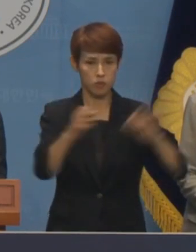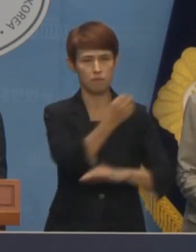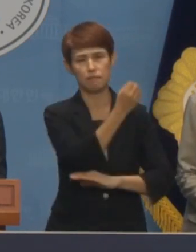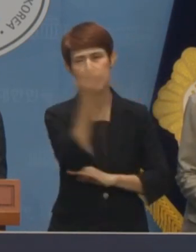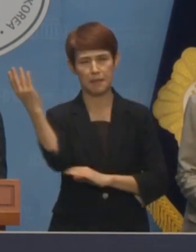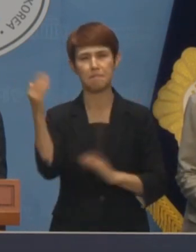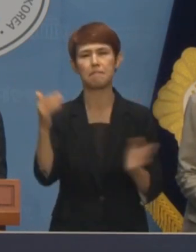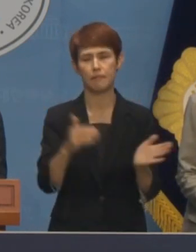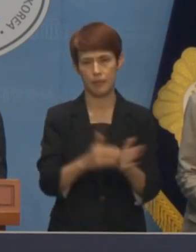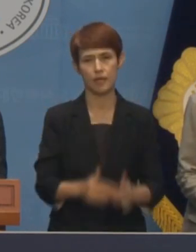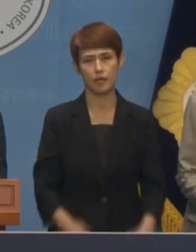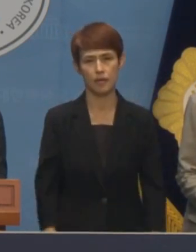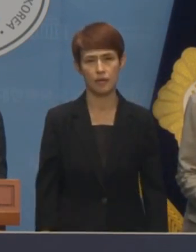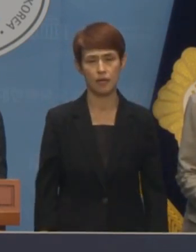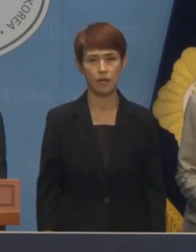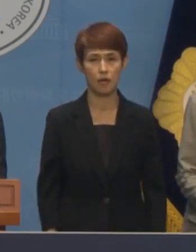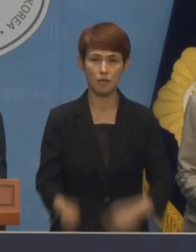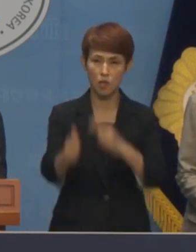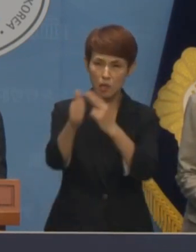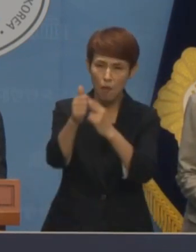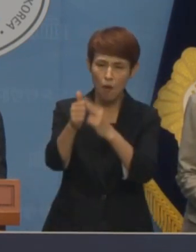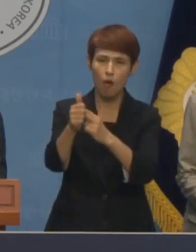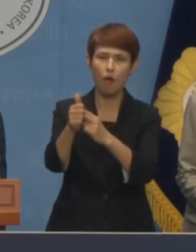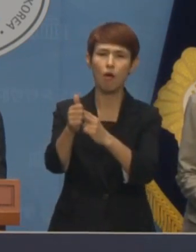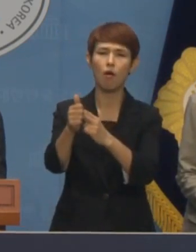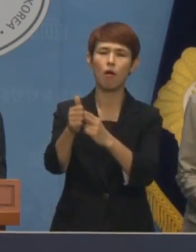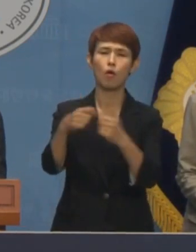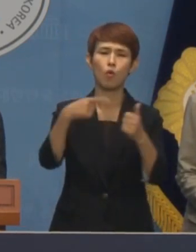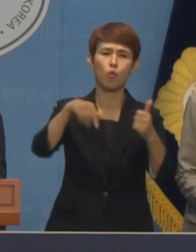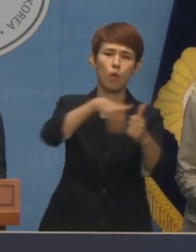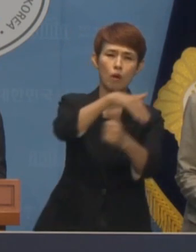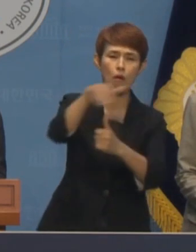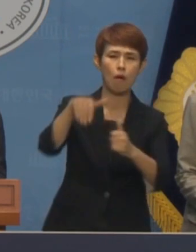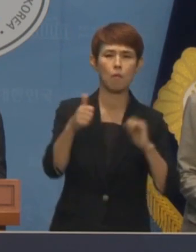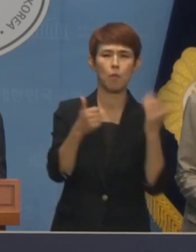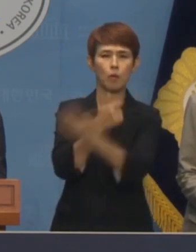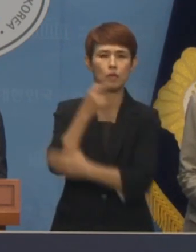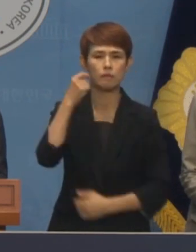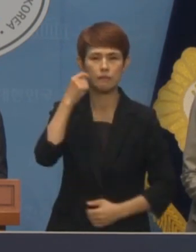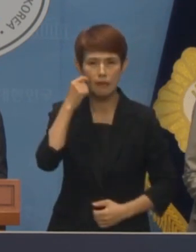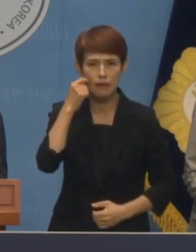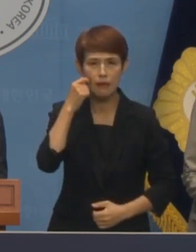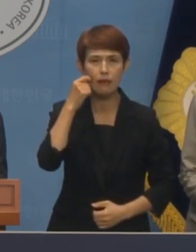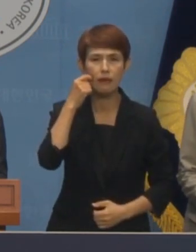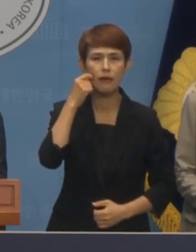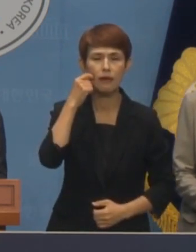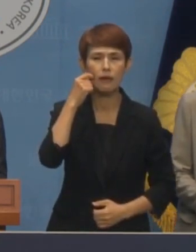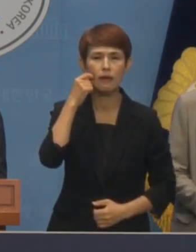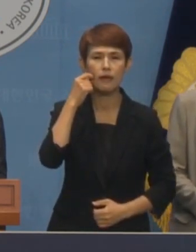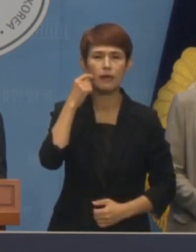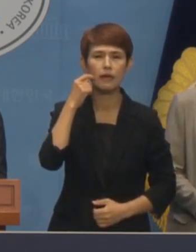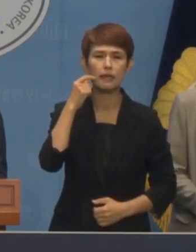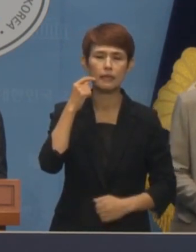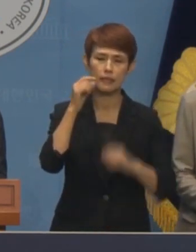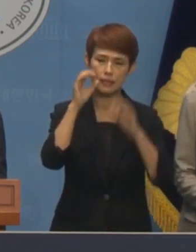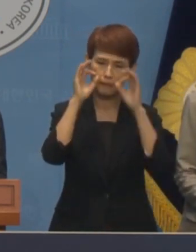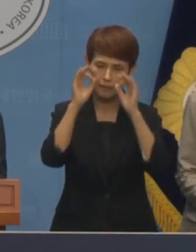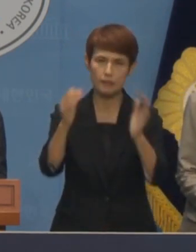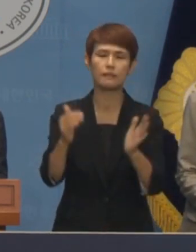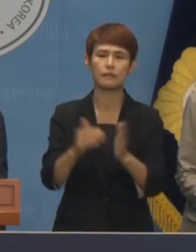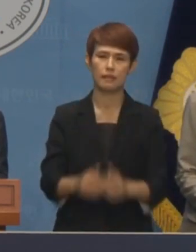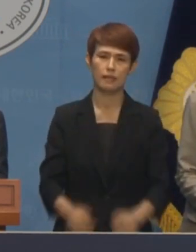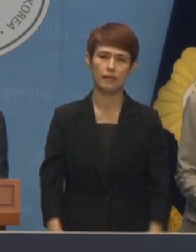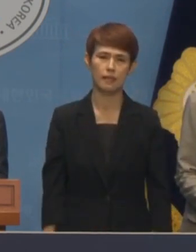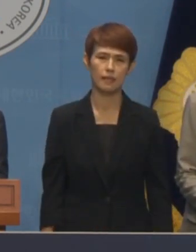언론에 보도되면서 선생님들의 교육 활동이 제대로 보호받지 못하는 교육 현장의 현실이 다시